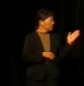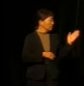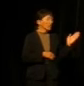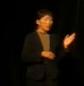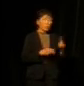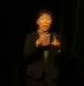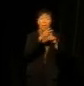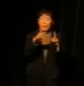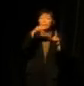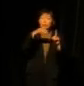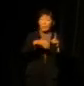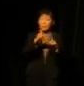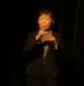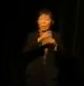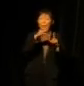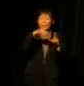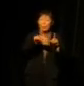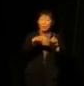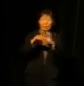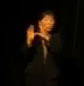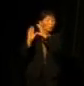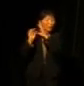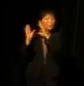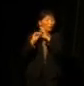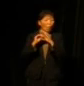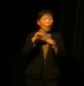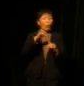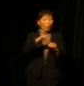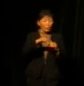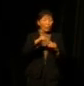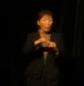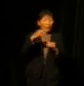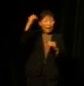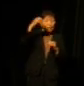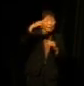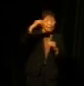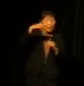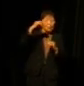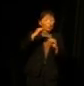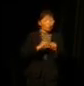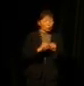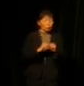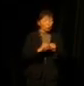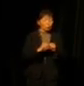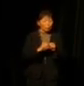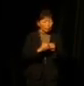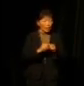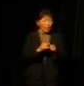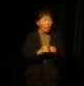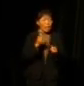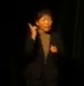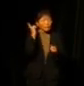FM、AM ラジオでね、ライト、サイレン、点滅と、あとこれがいいんです、携帯電話の充電機